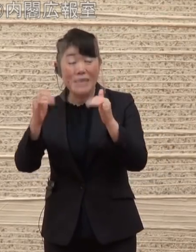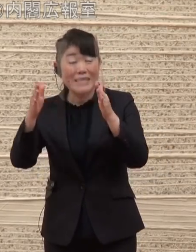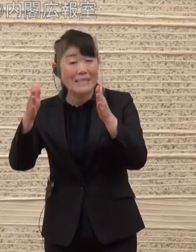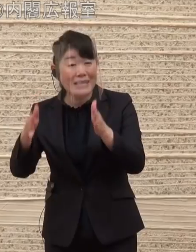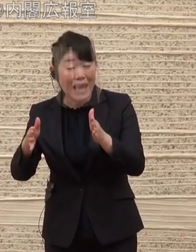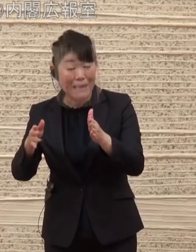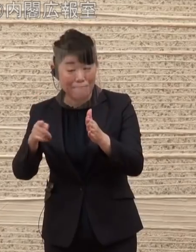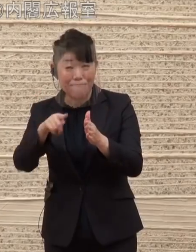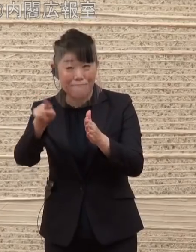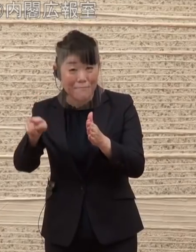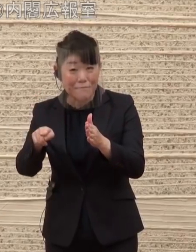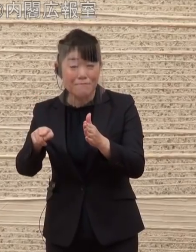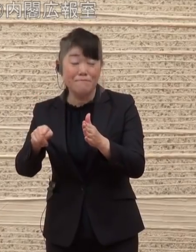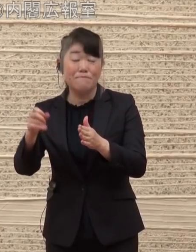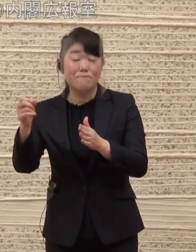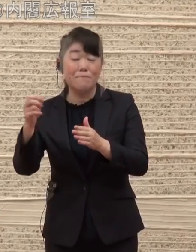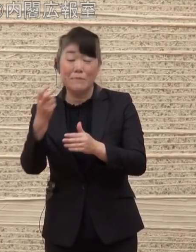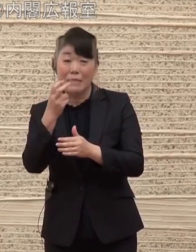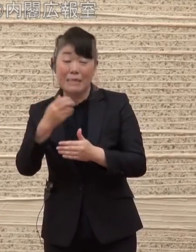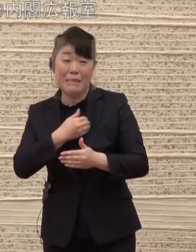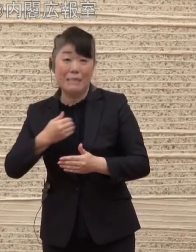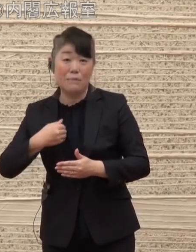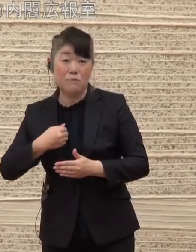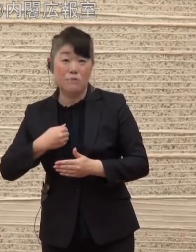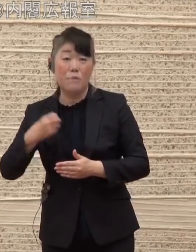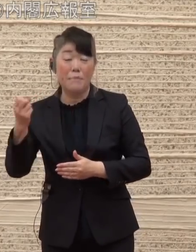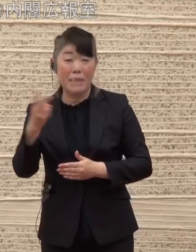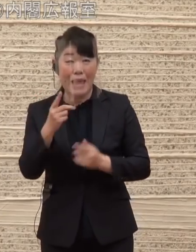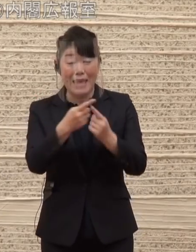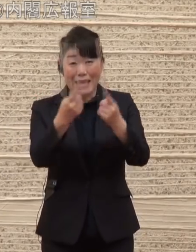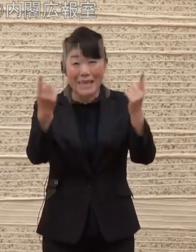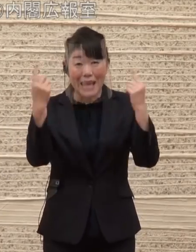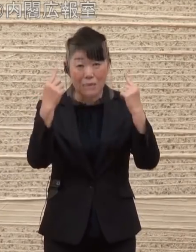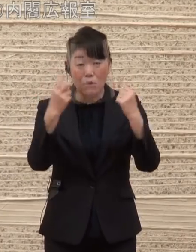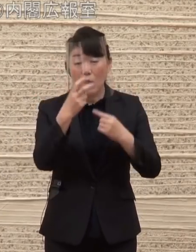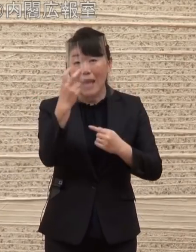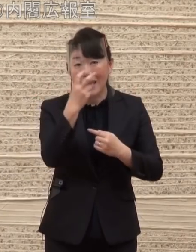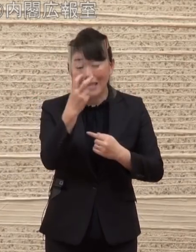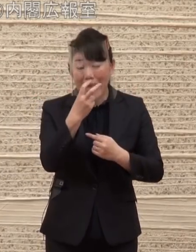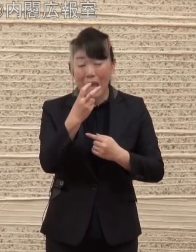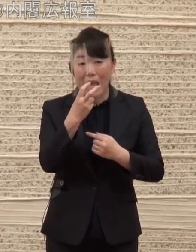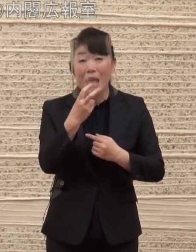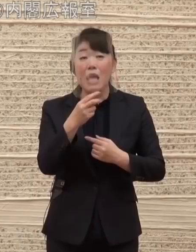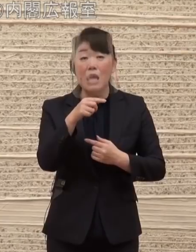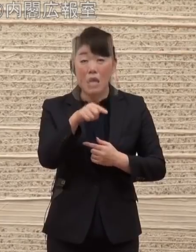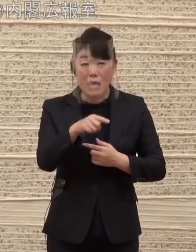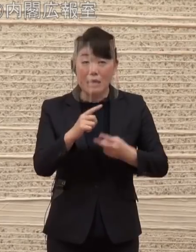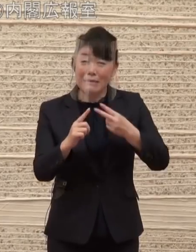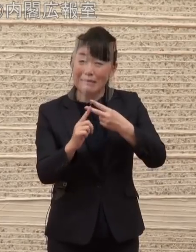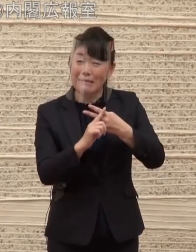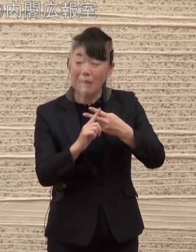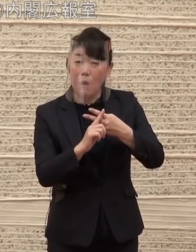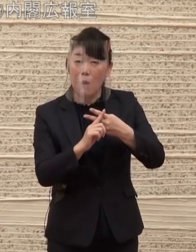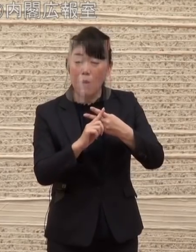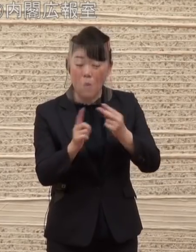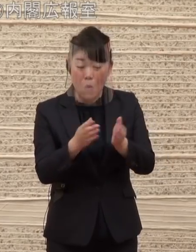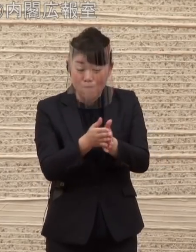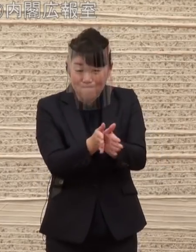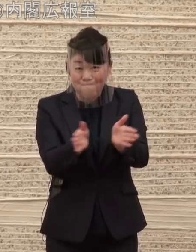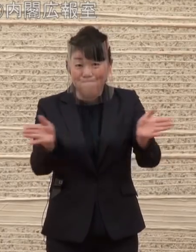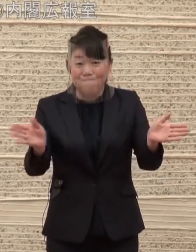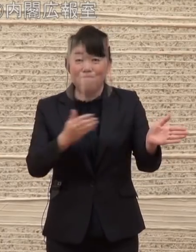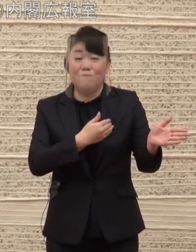加え大学にある剣先地を活用させていただくなどと検査昨日の拡大を